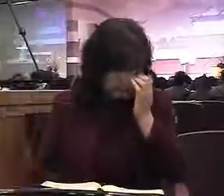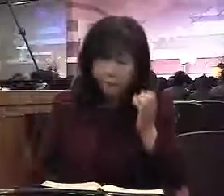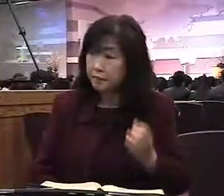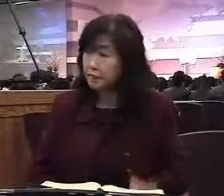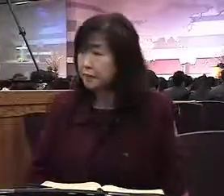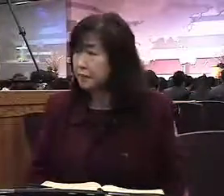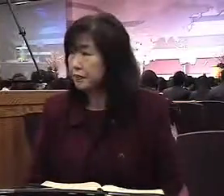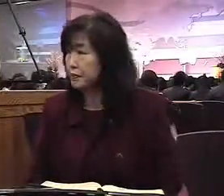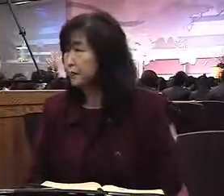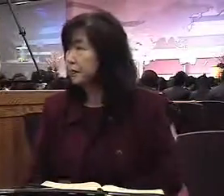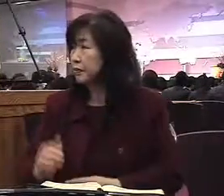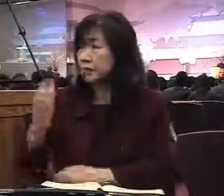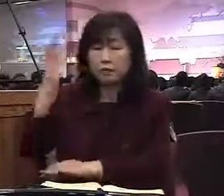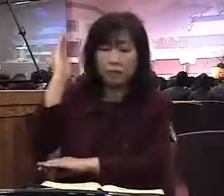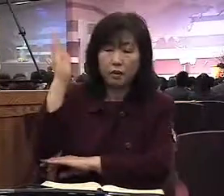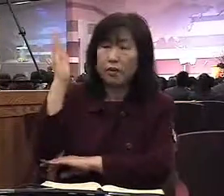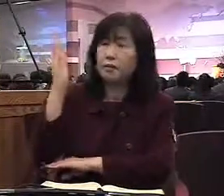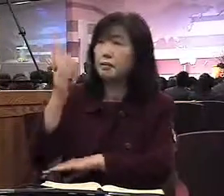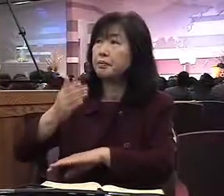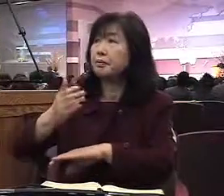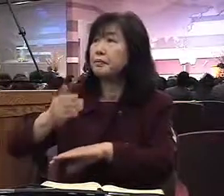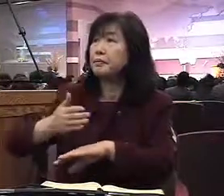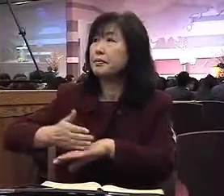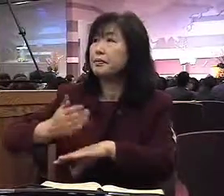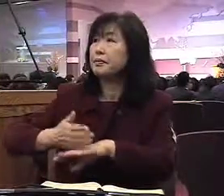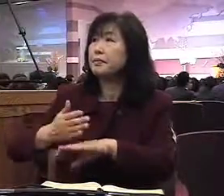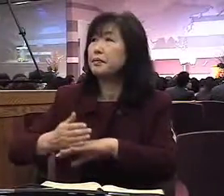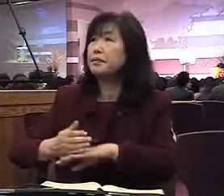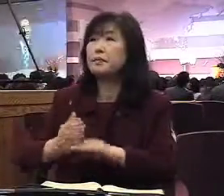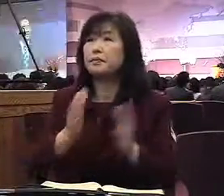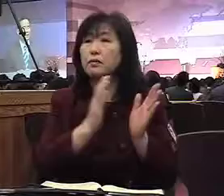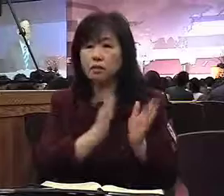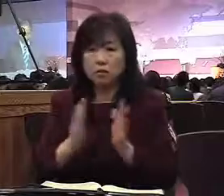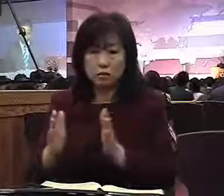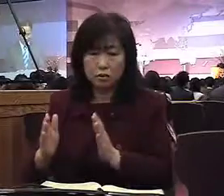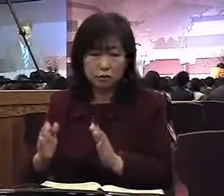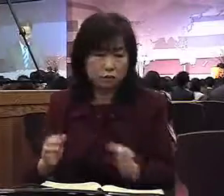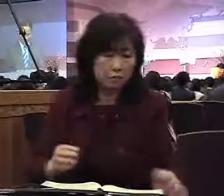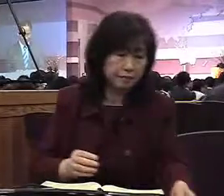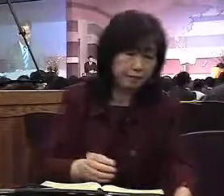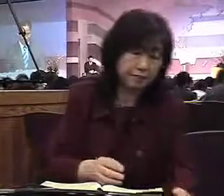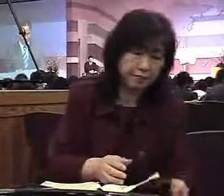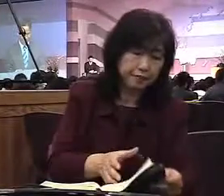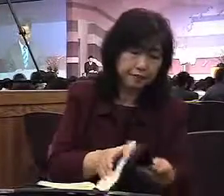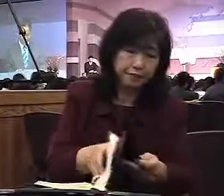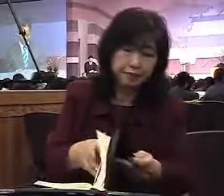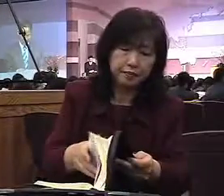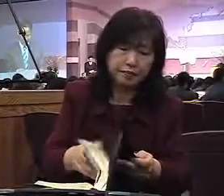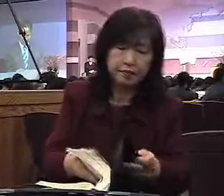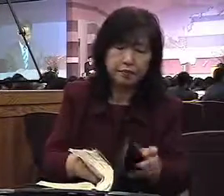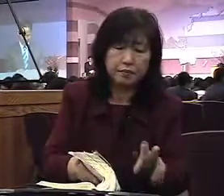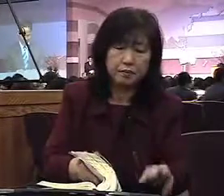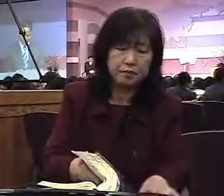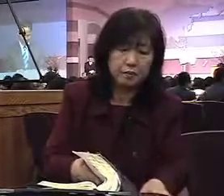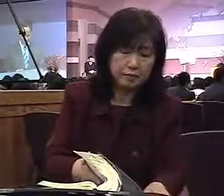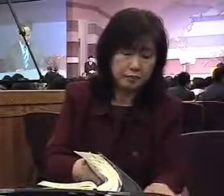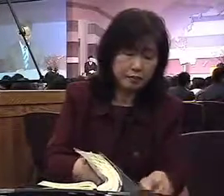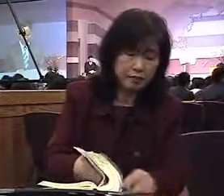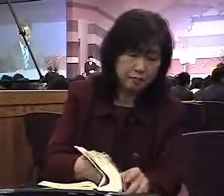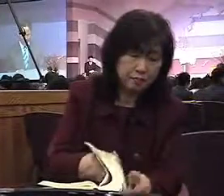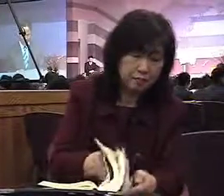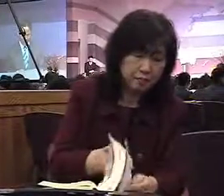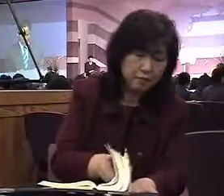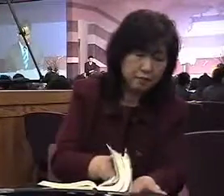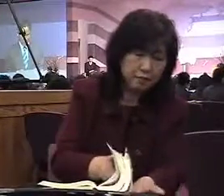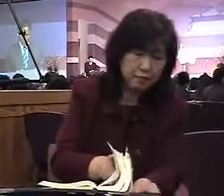예, 목사님 말씀 감사합니다. 이제 준비하신 예물 하나님 앞에 드림으로 계속해서 예배